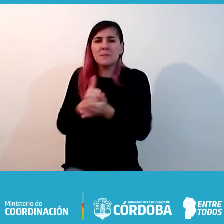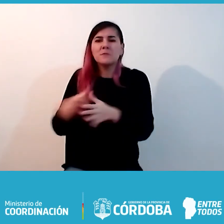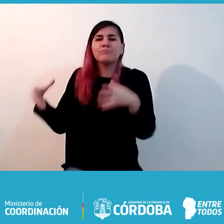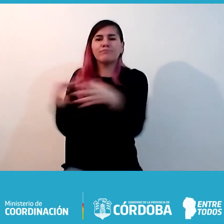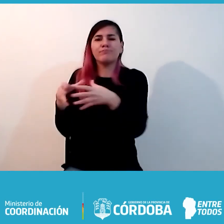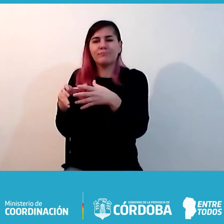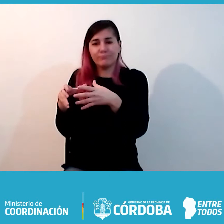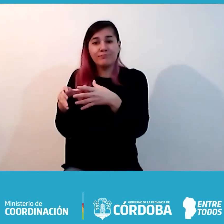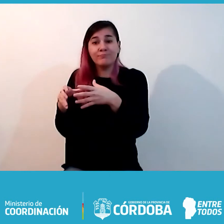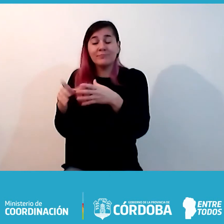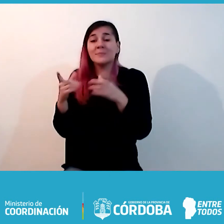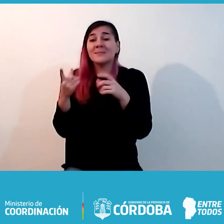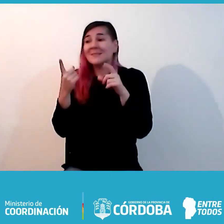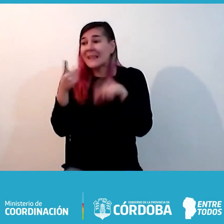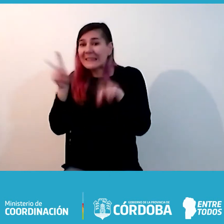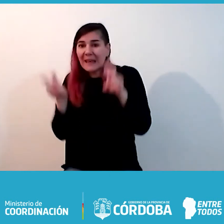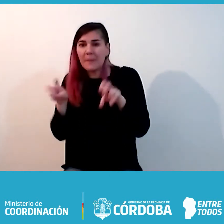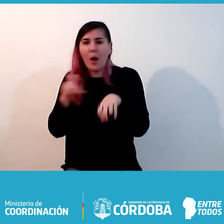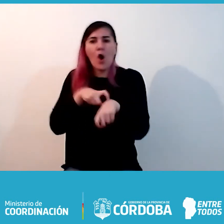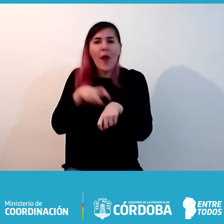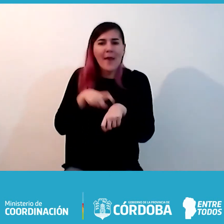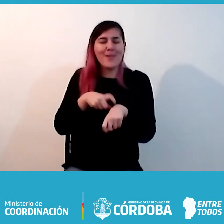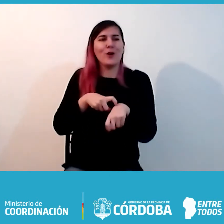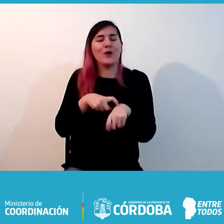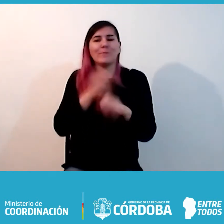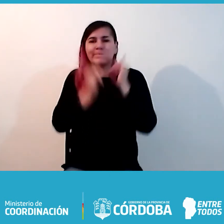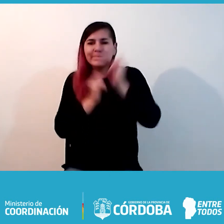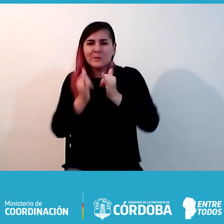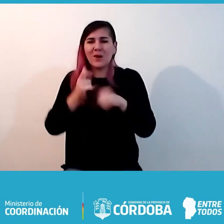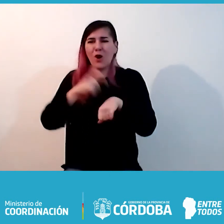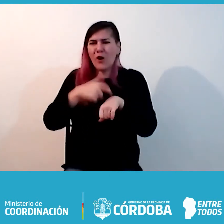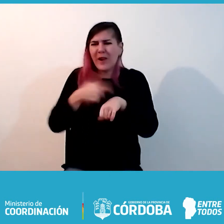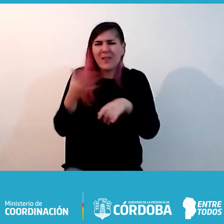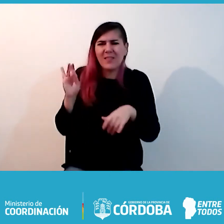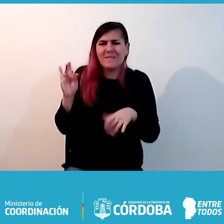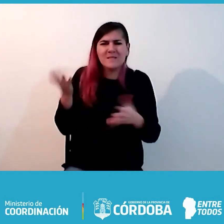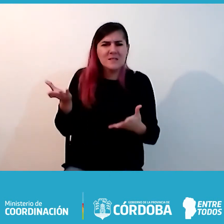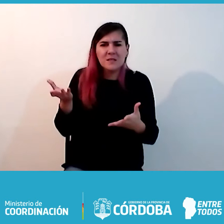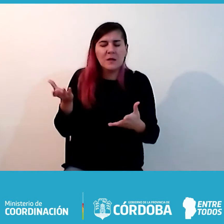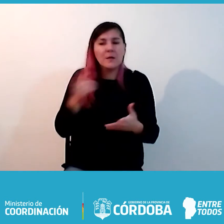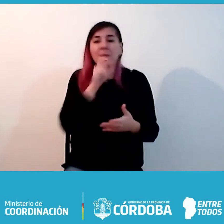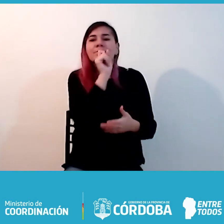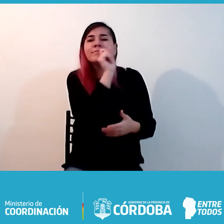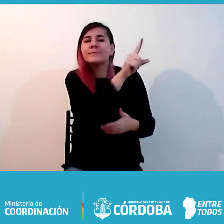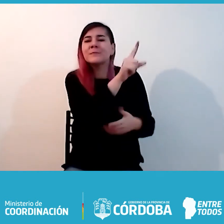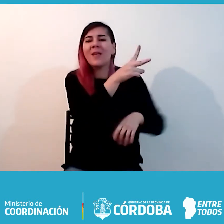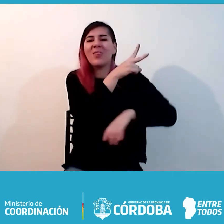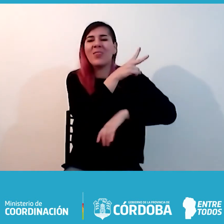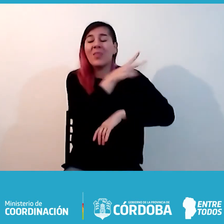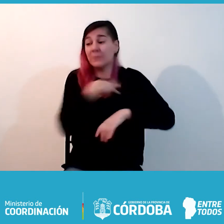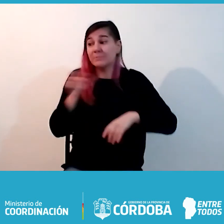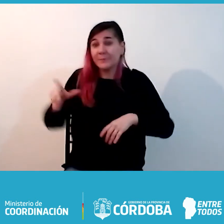atención a lo dicho y el horario fijado para esta audiencia, determinado en horario pico. Expresa que son ellos quienes defienden el monte